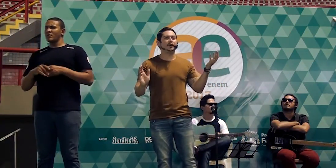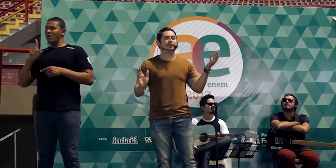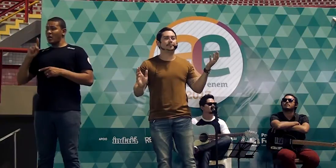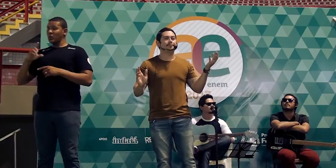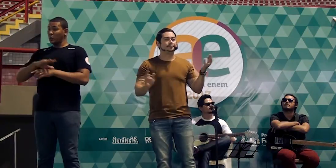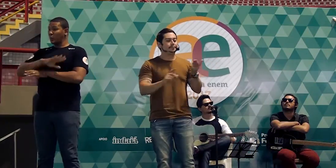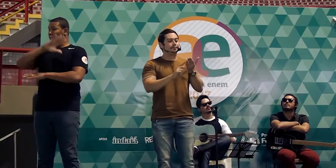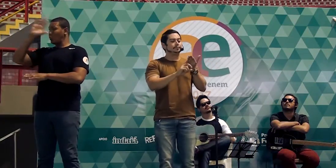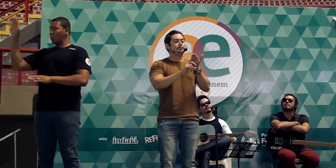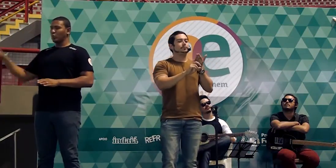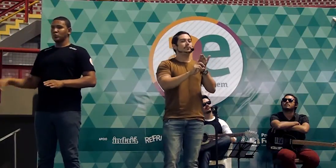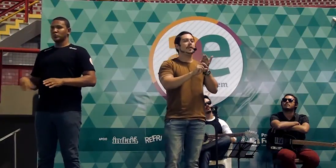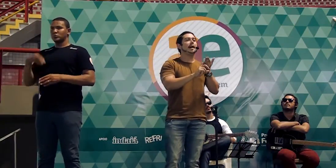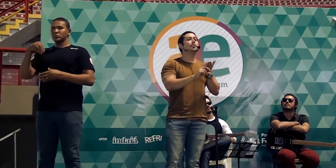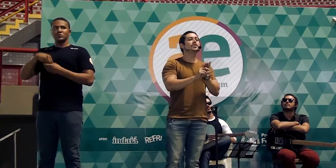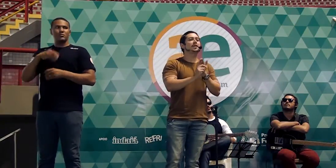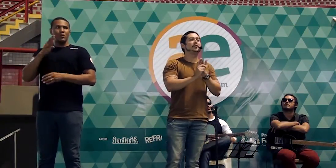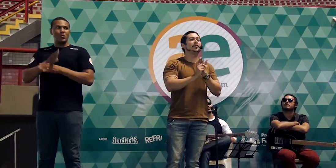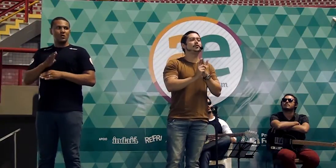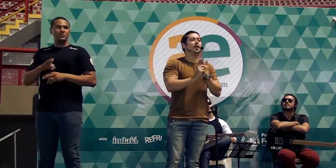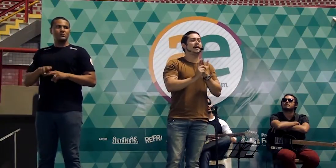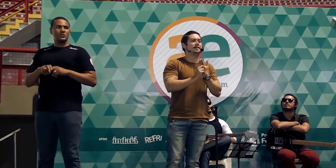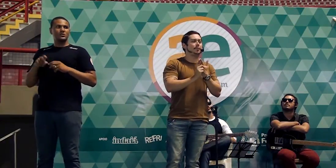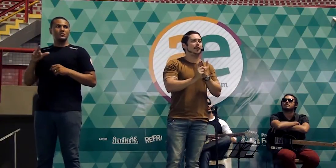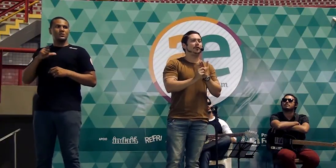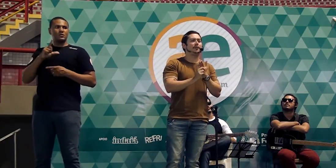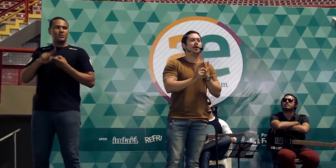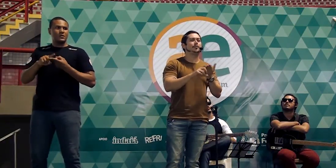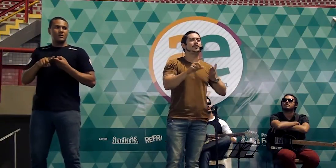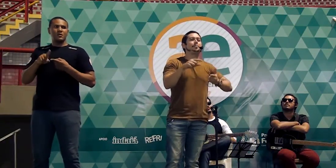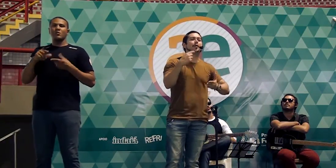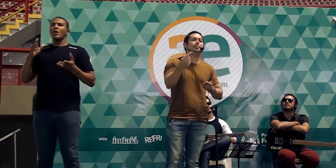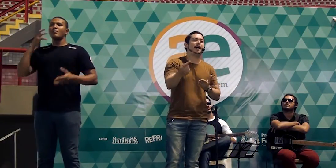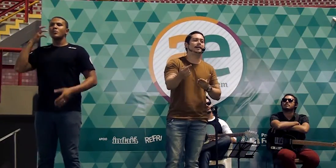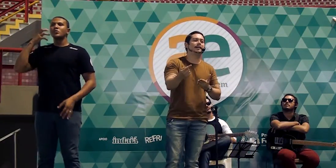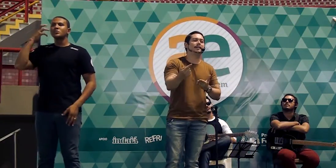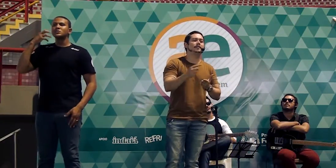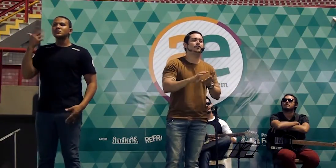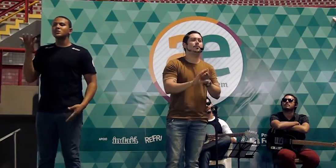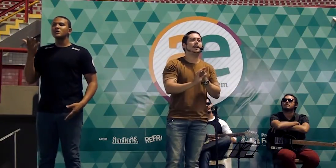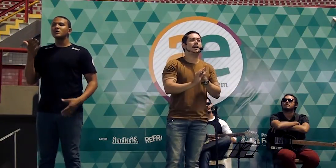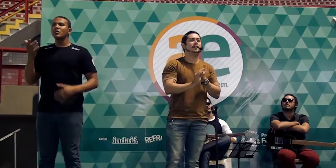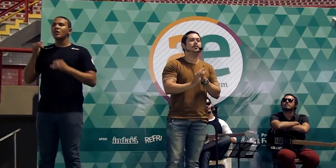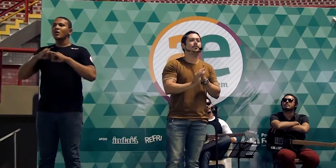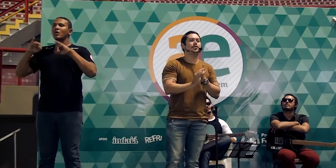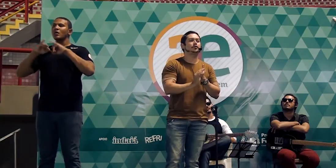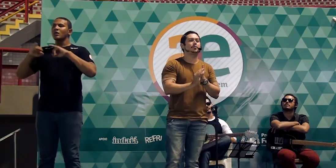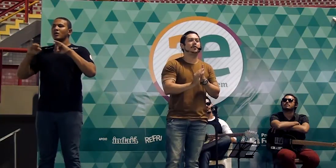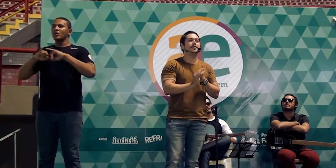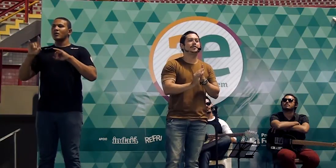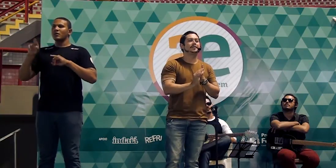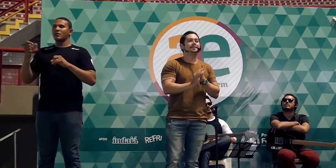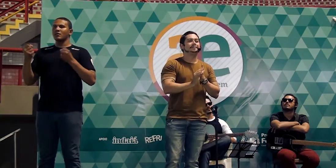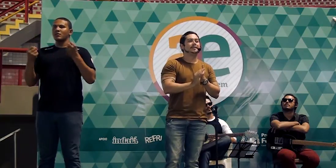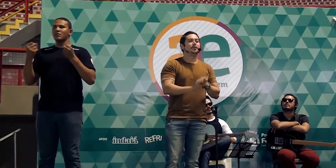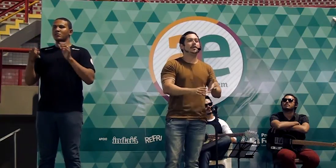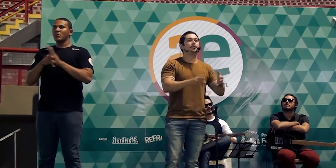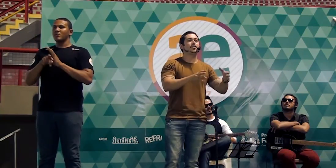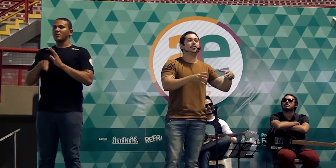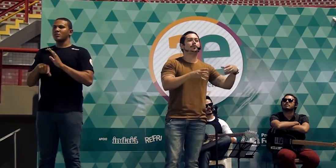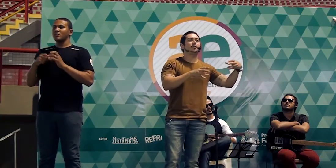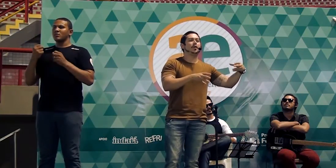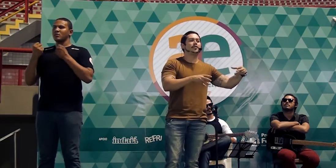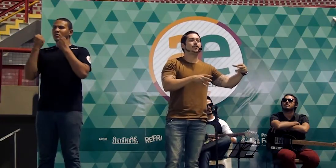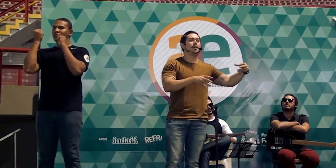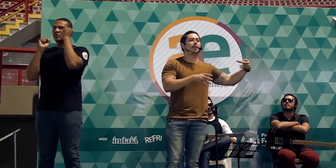estava em volta. A música que foi entoada, sabe qual foi? Foi uma música de propaganda de uma indústria de automóveis. Uma